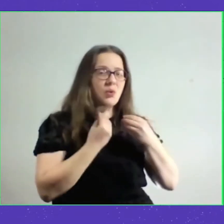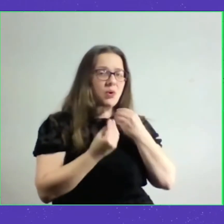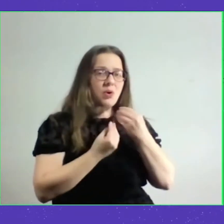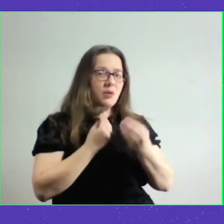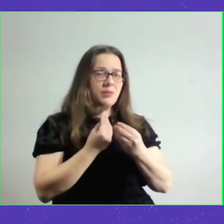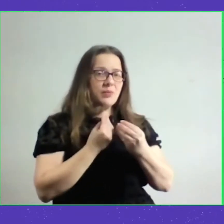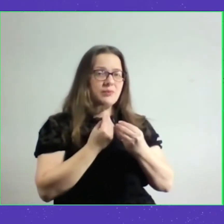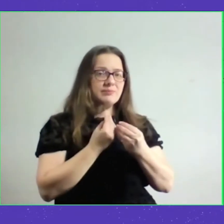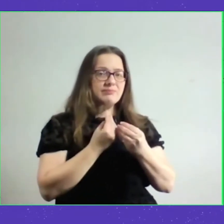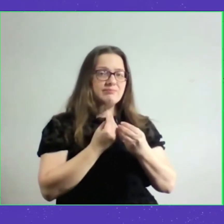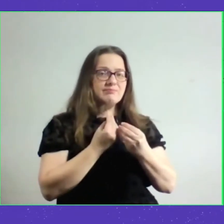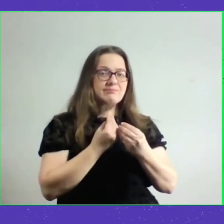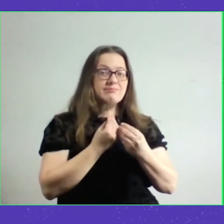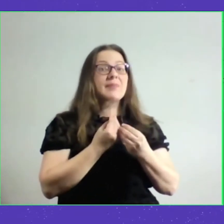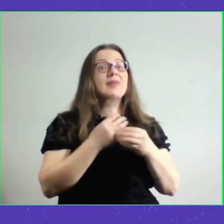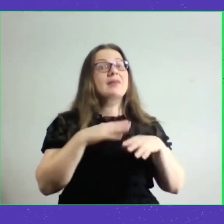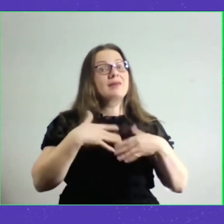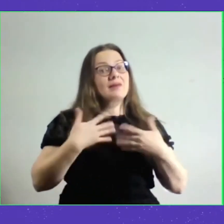ilumine você,